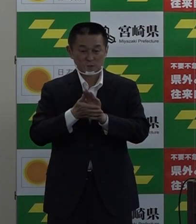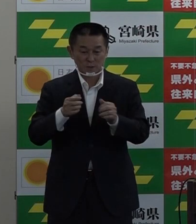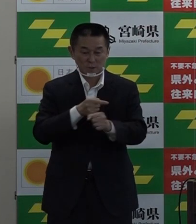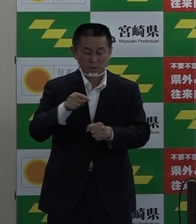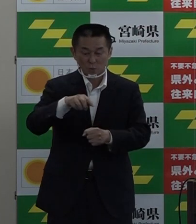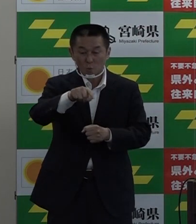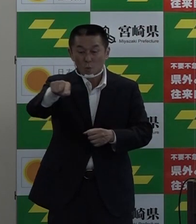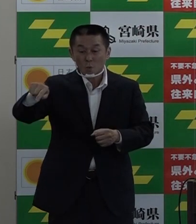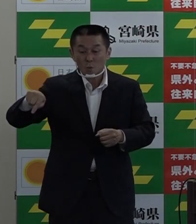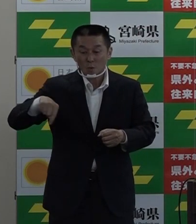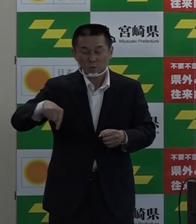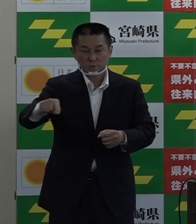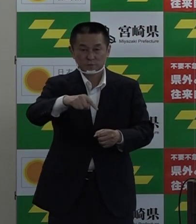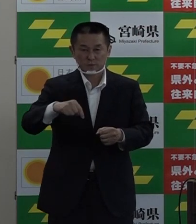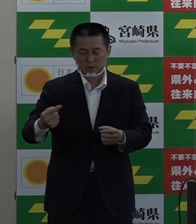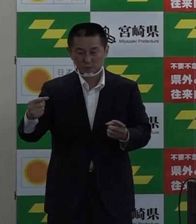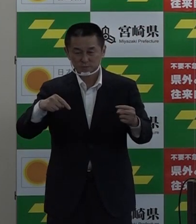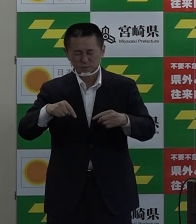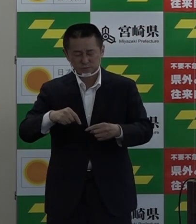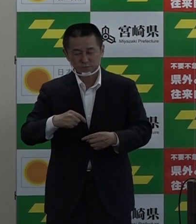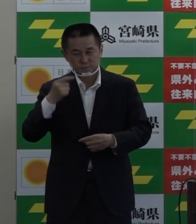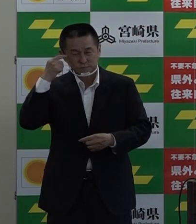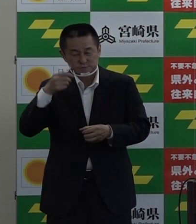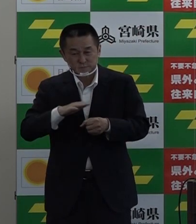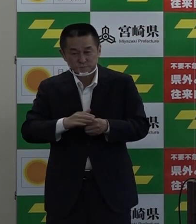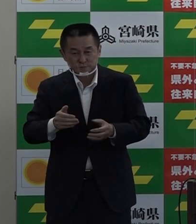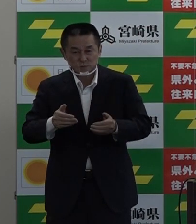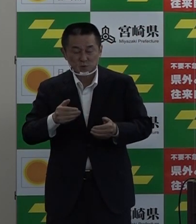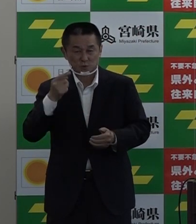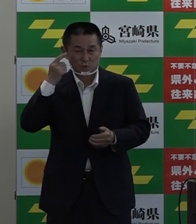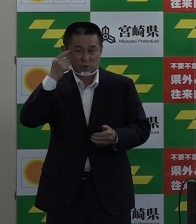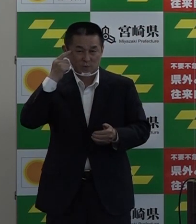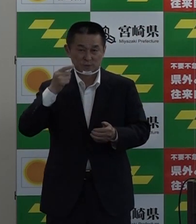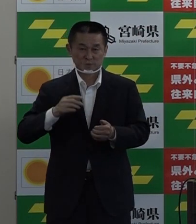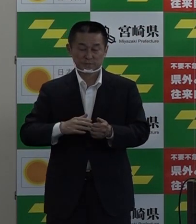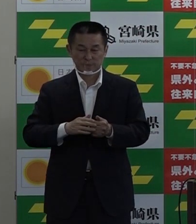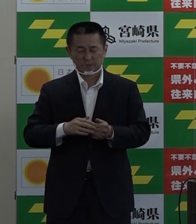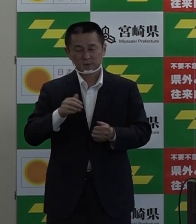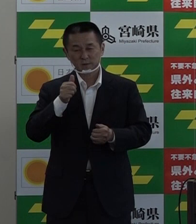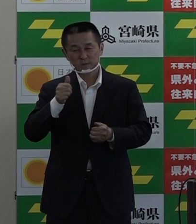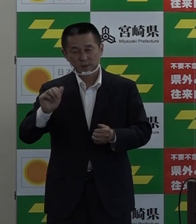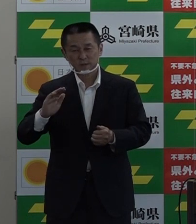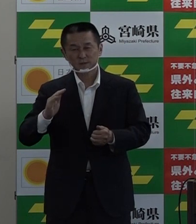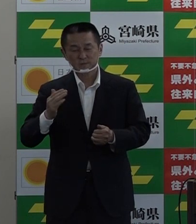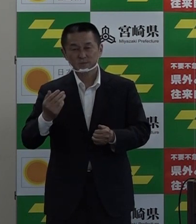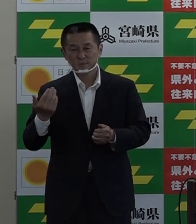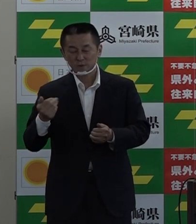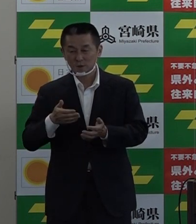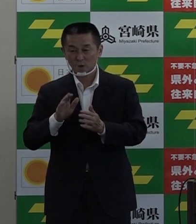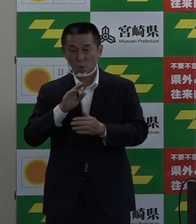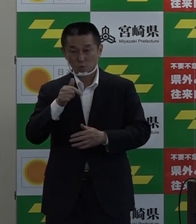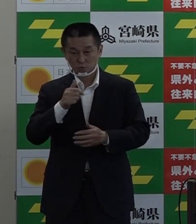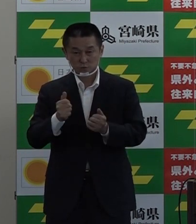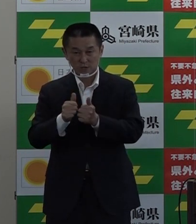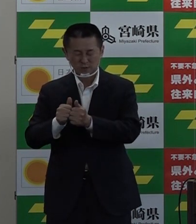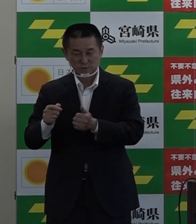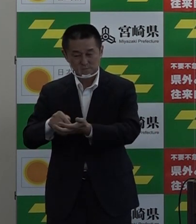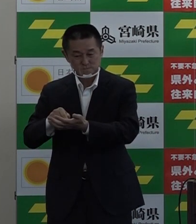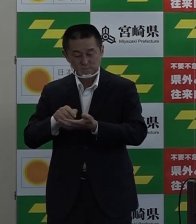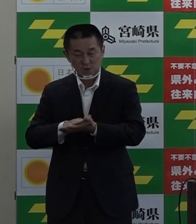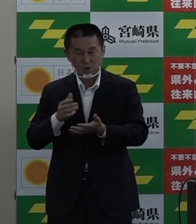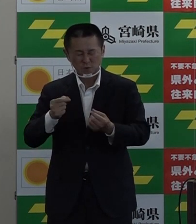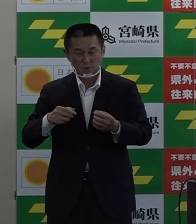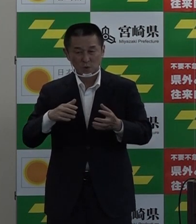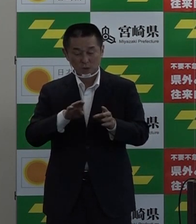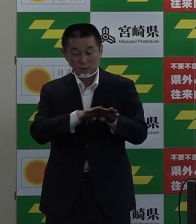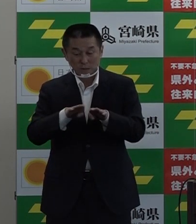られる皆さんにも強く認識をしていただきたいと考えております。ただ今先ほどの本部会議でも報告がありました、大